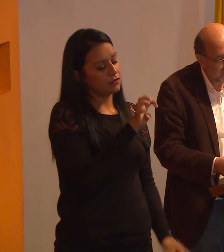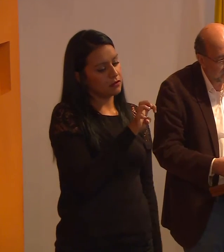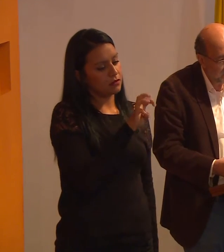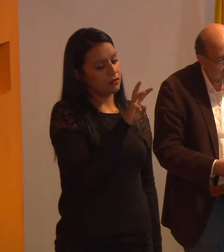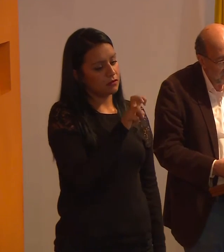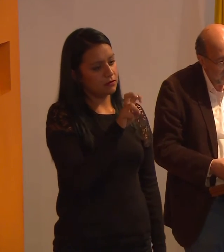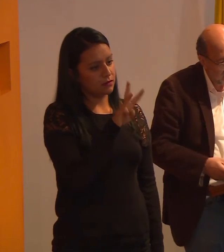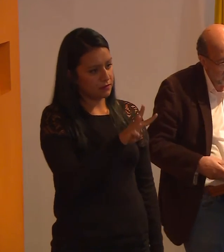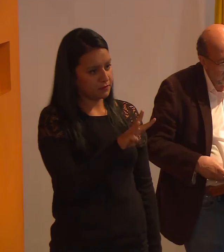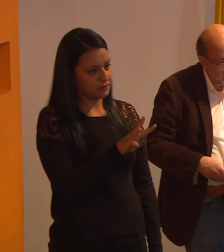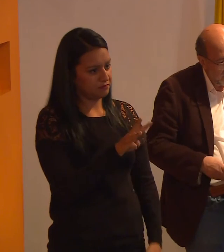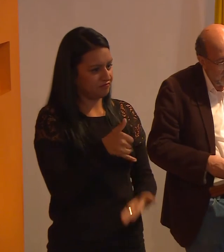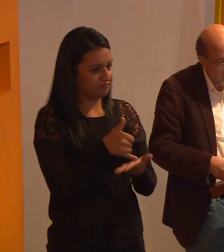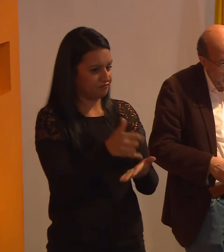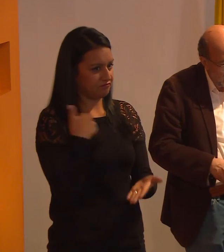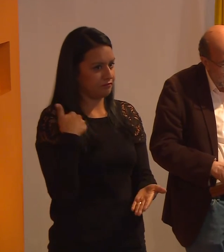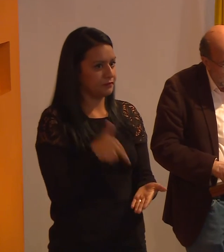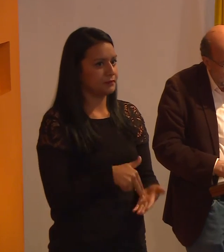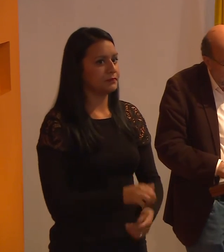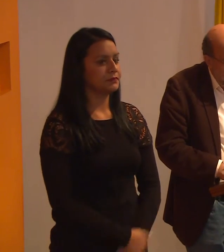1973.